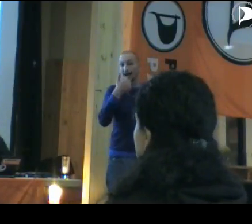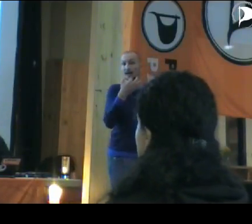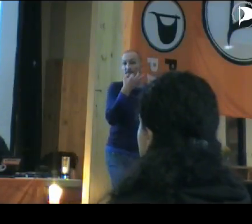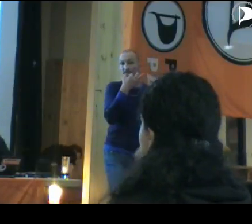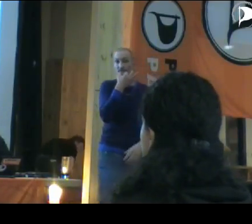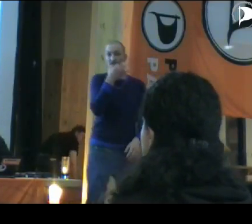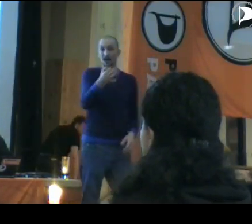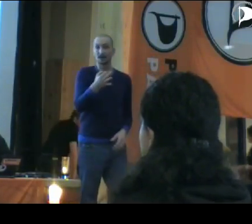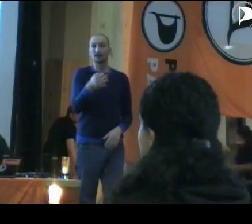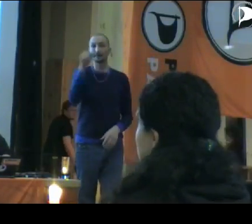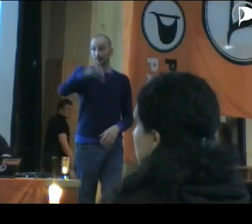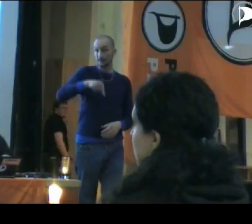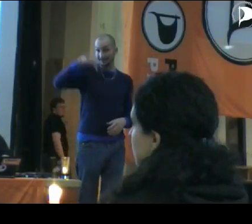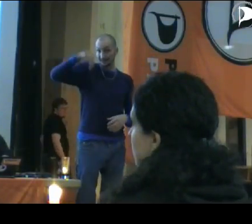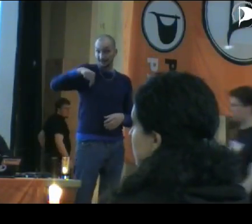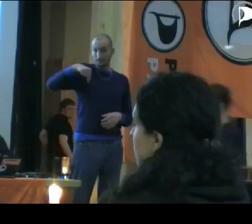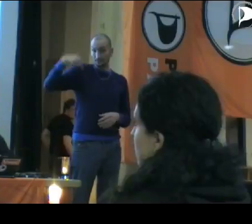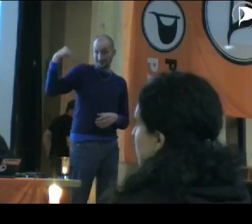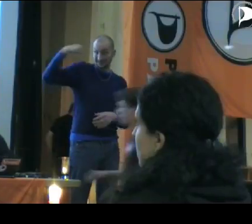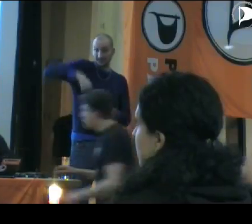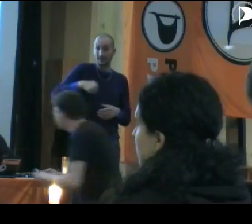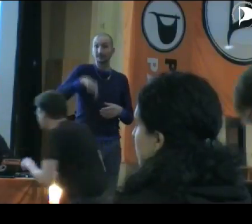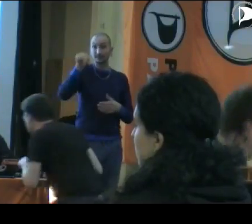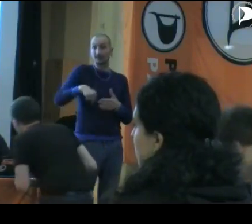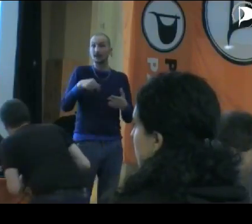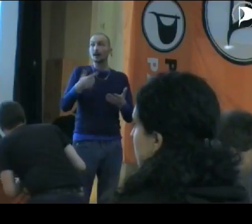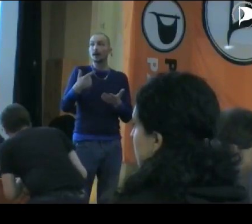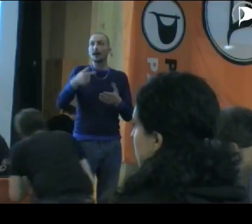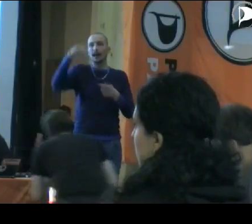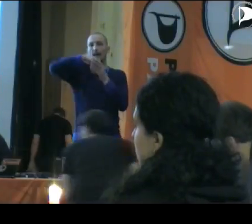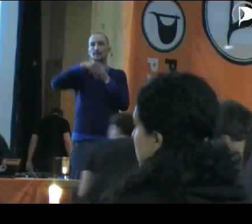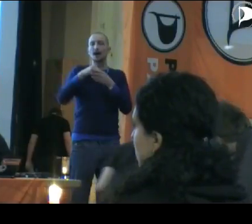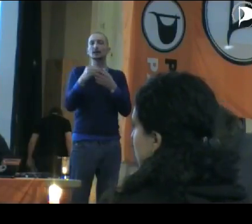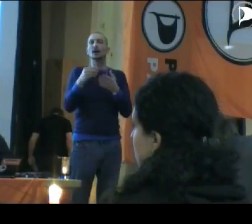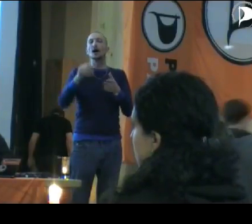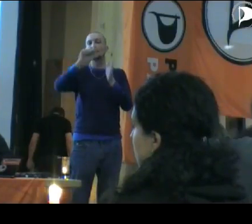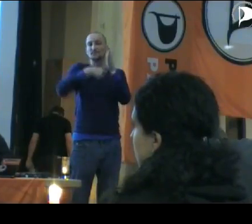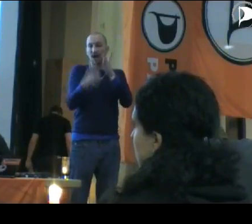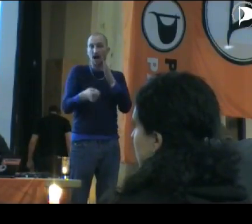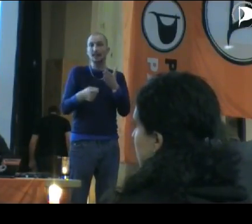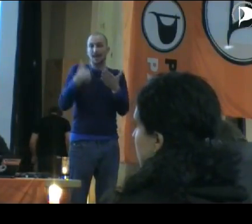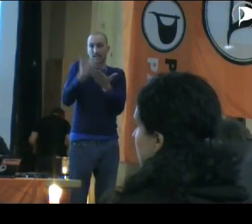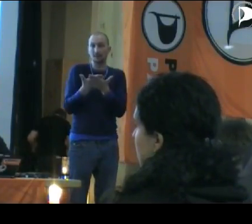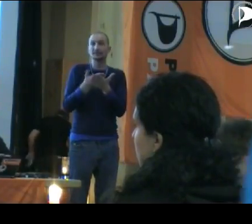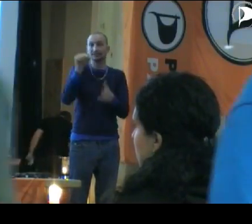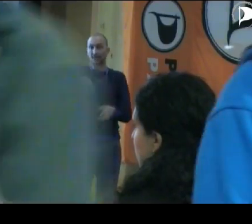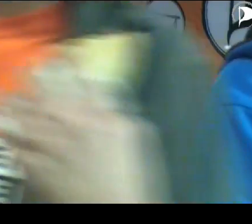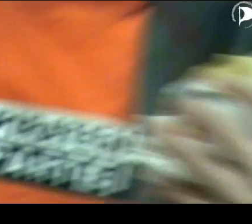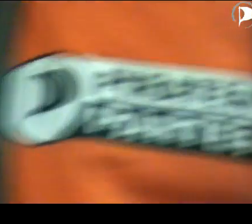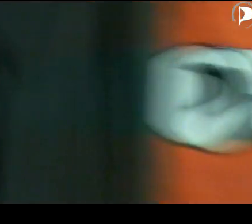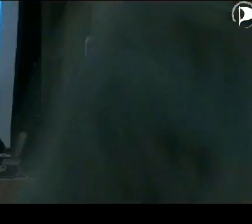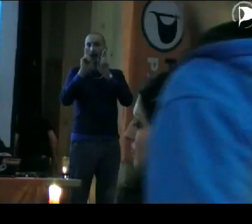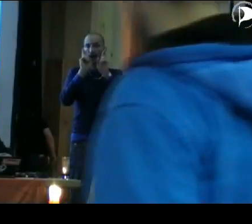veranstaltung jetzt ein bisschen verkündet war bisher an irgendjemand zweifel hat der rest besiegt werden gerade weil sie